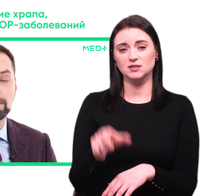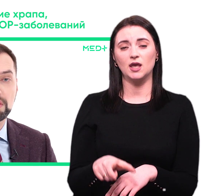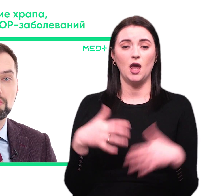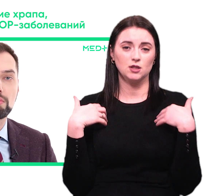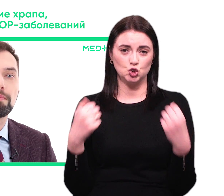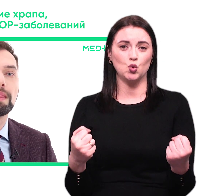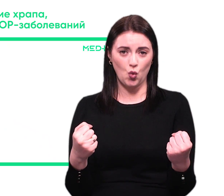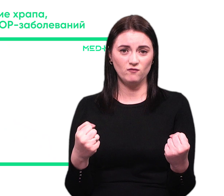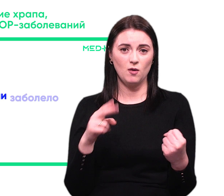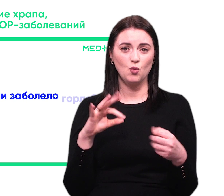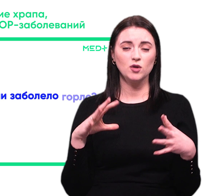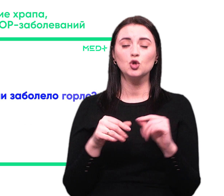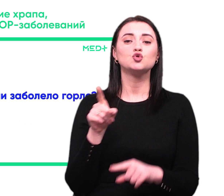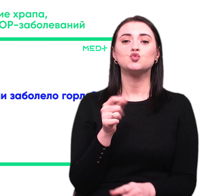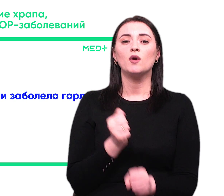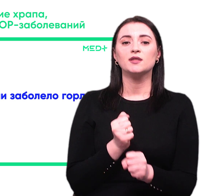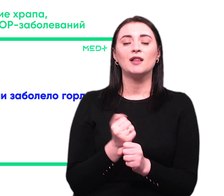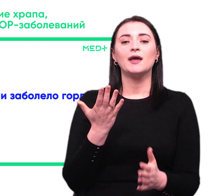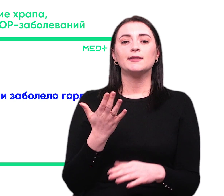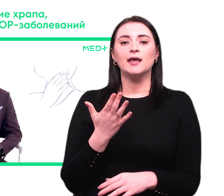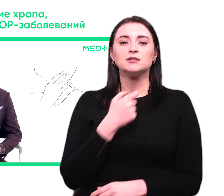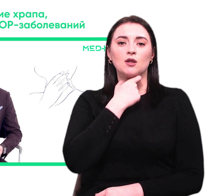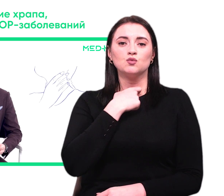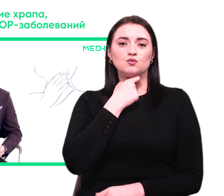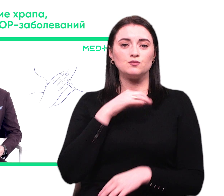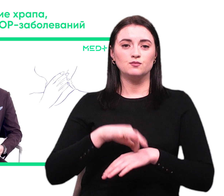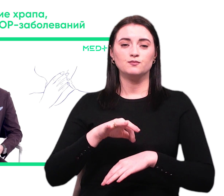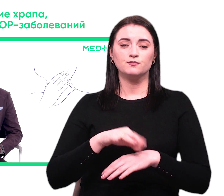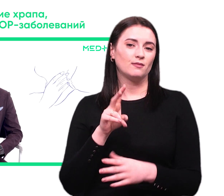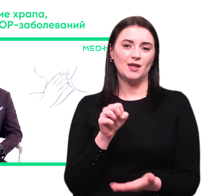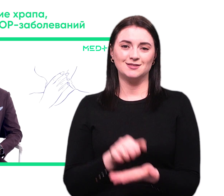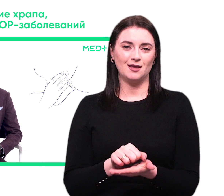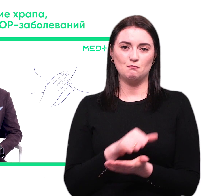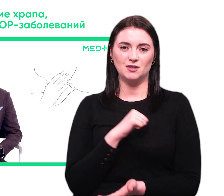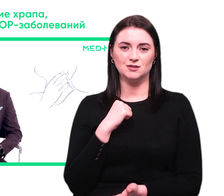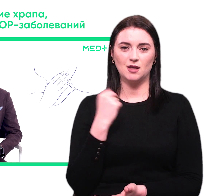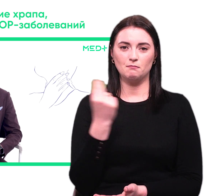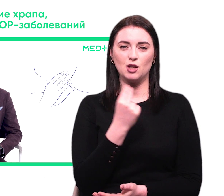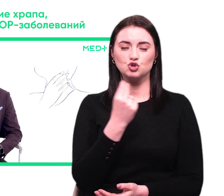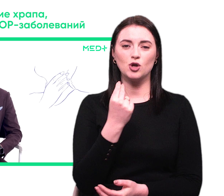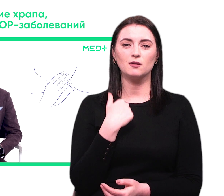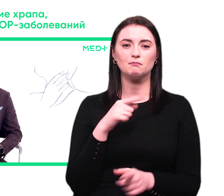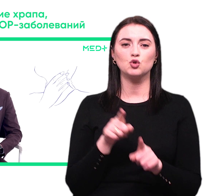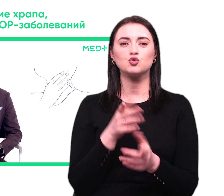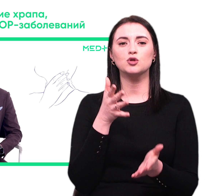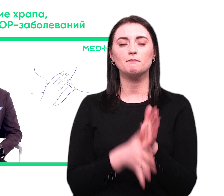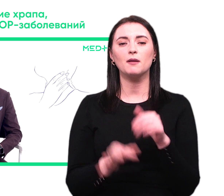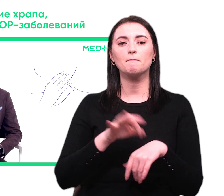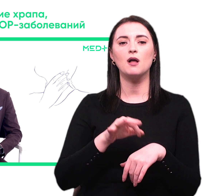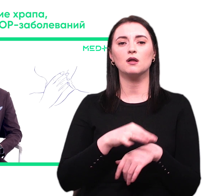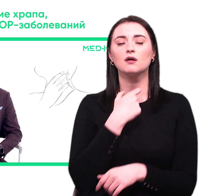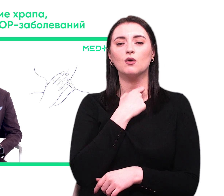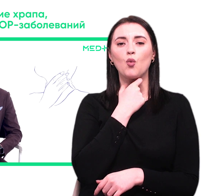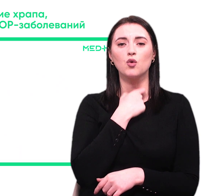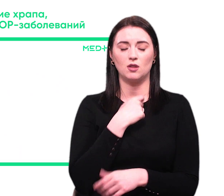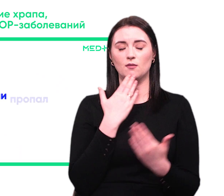здоров по итогу. Что делать, если заболело горло? Не занимайтесь самолечением. Мы должны понимать причину заболевания горла.